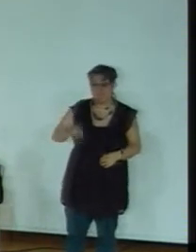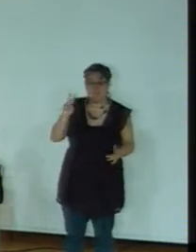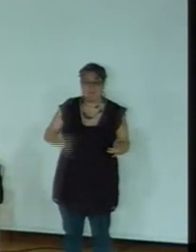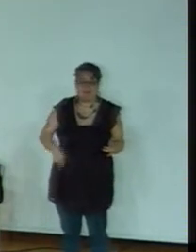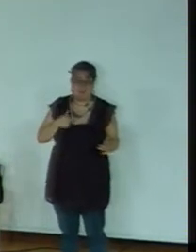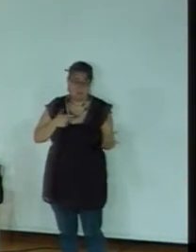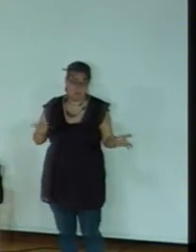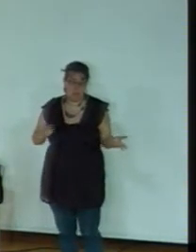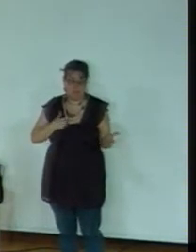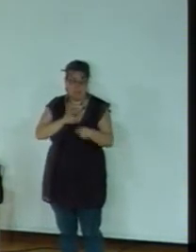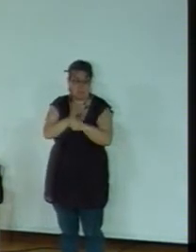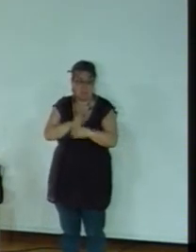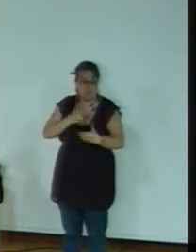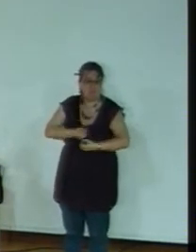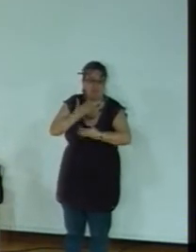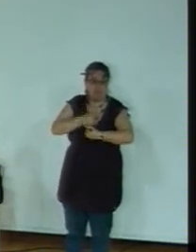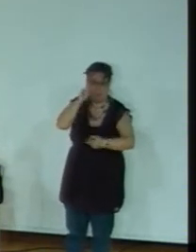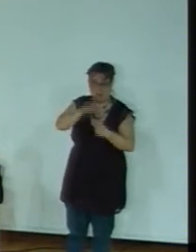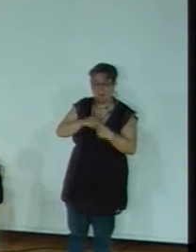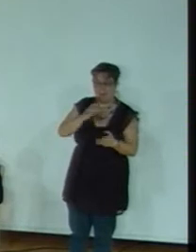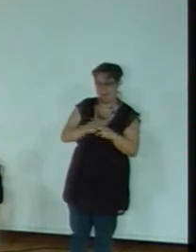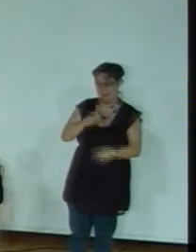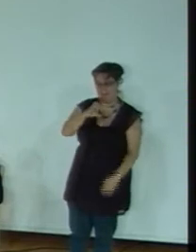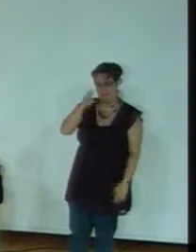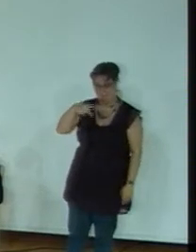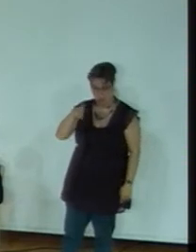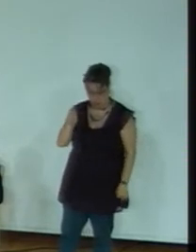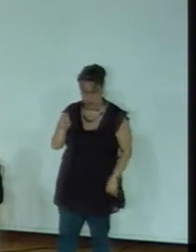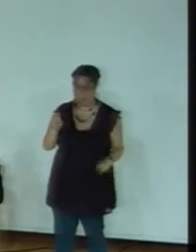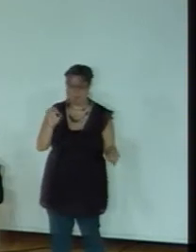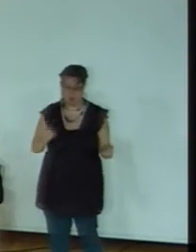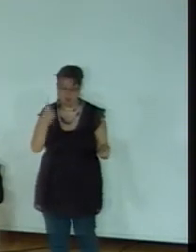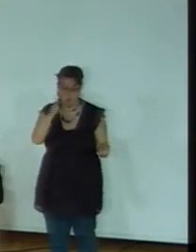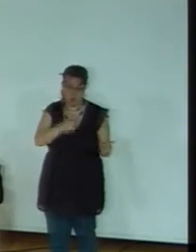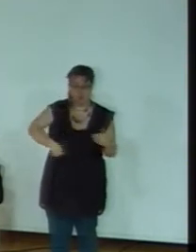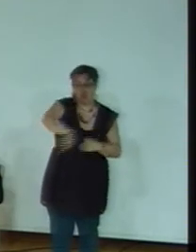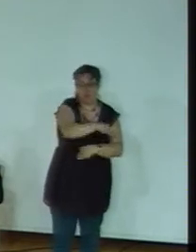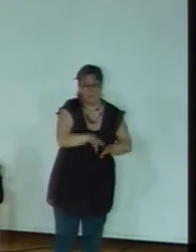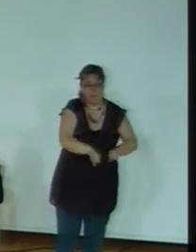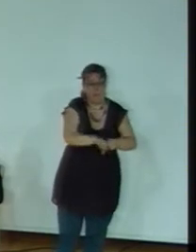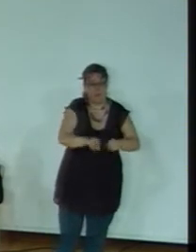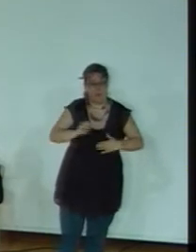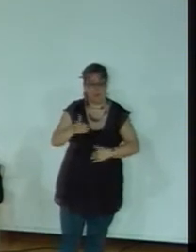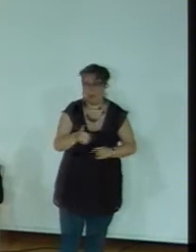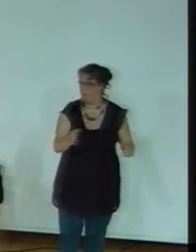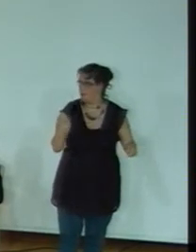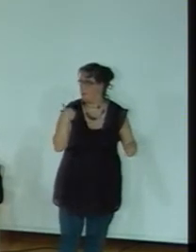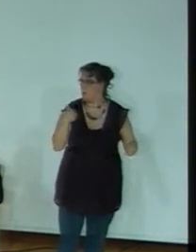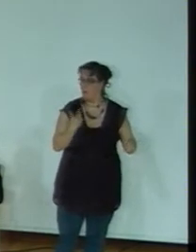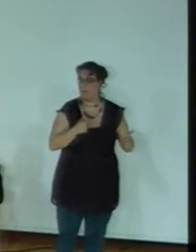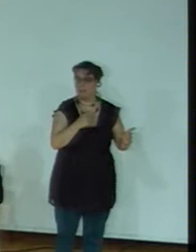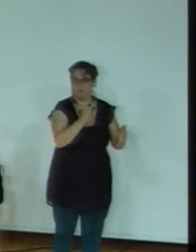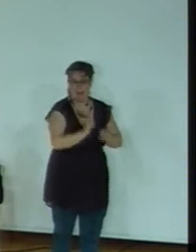parle du numérique et du rapport des gens qui créent le numérique vis-à-vis des utilisateurs. On a eu en interview récemment